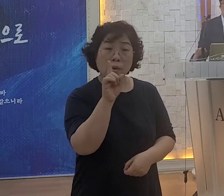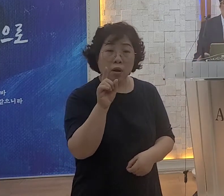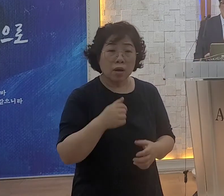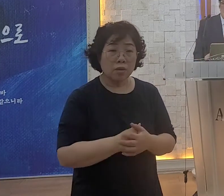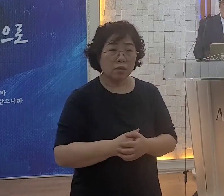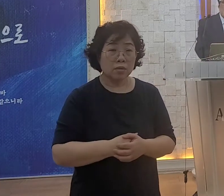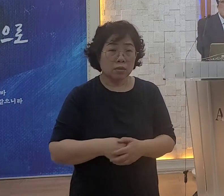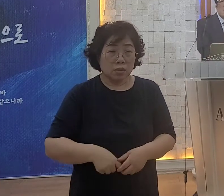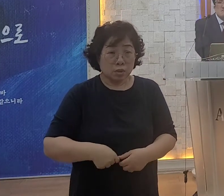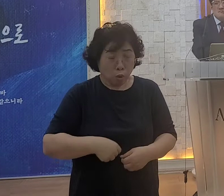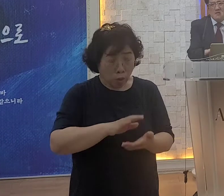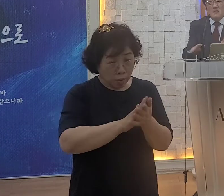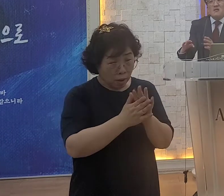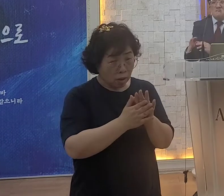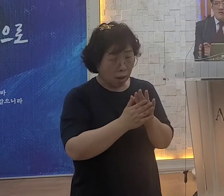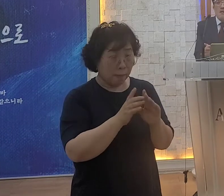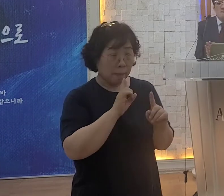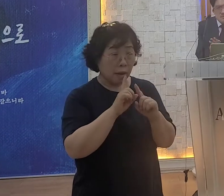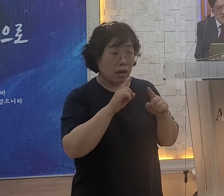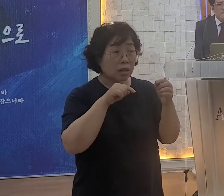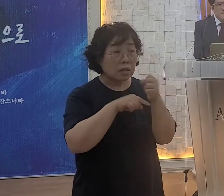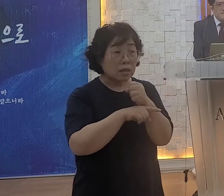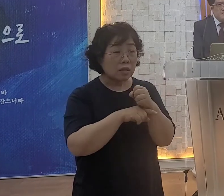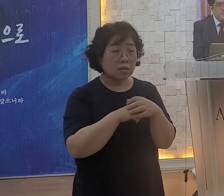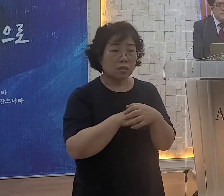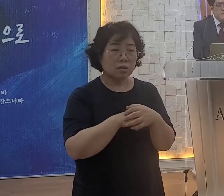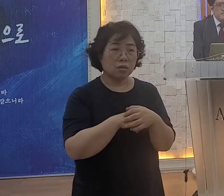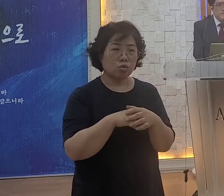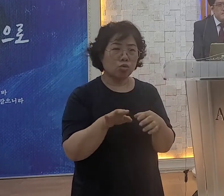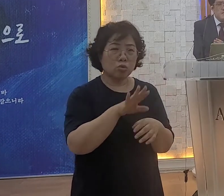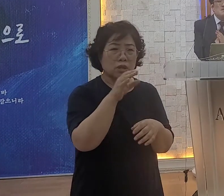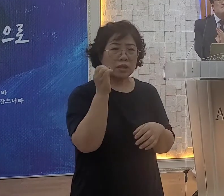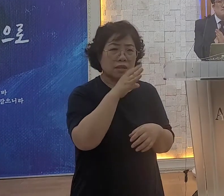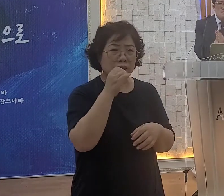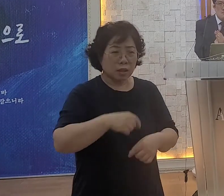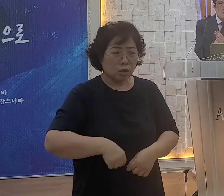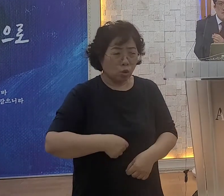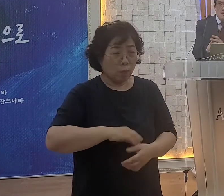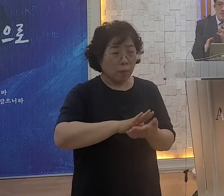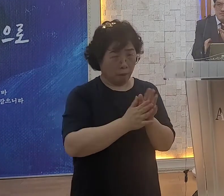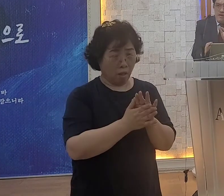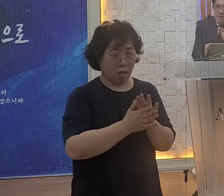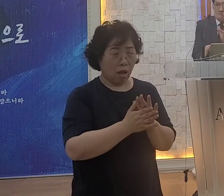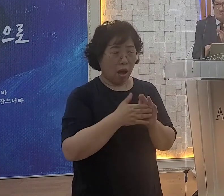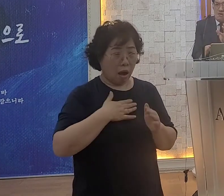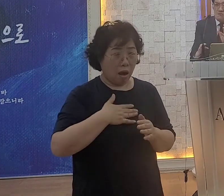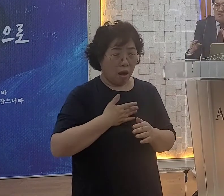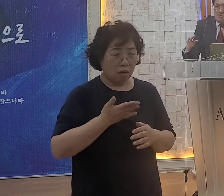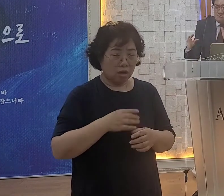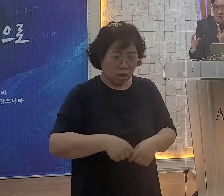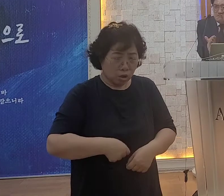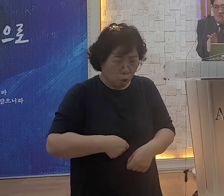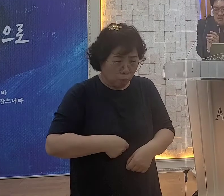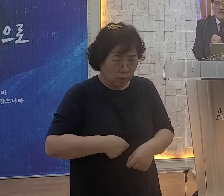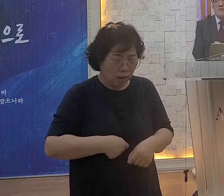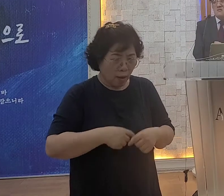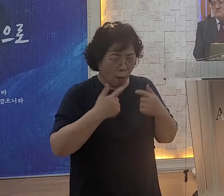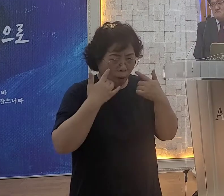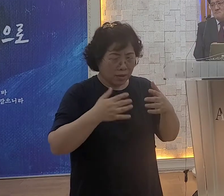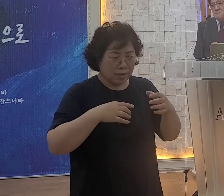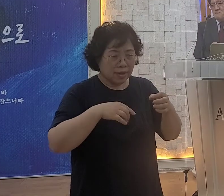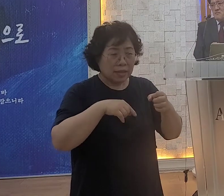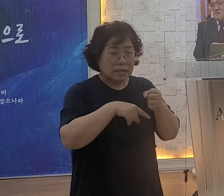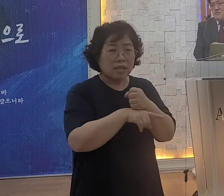그러니까 이게 그냥 우리 의롭게 된다라고 알고 있잖아요. 근데 이것도 여러분 왜 이게 중요하냐? 우리의 구원과